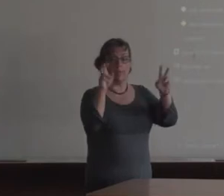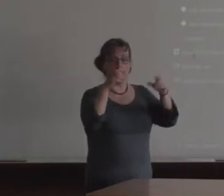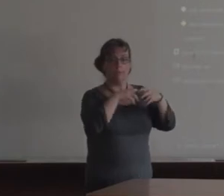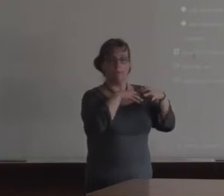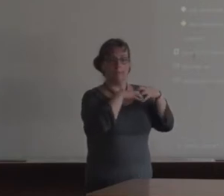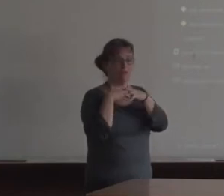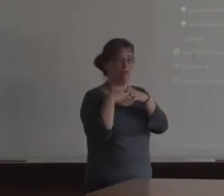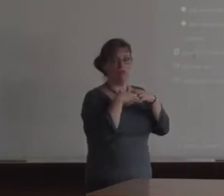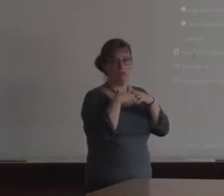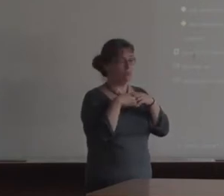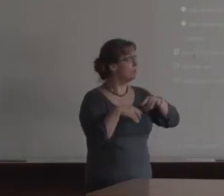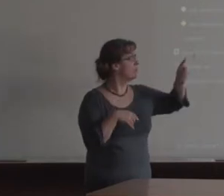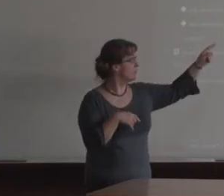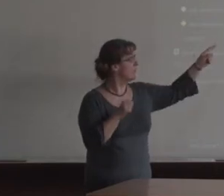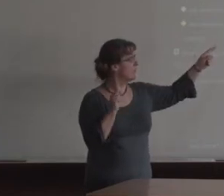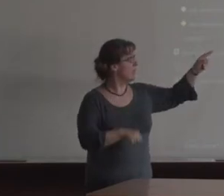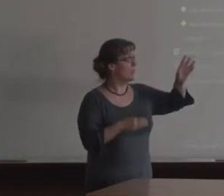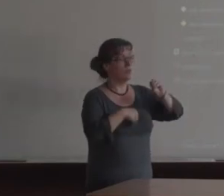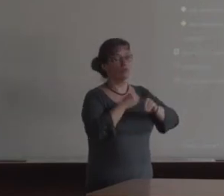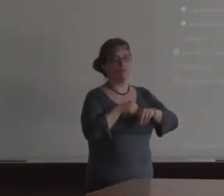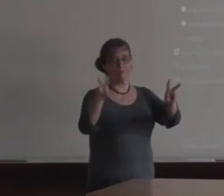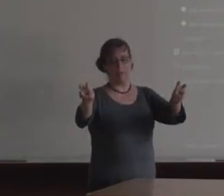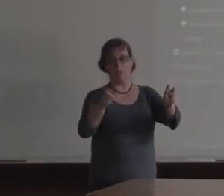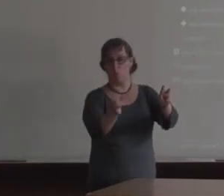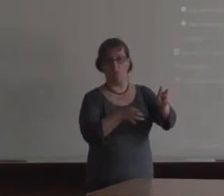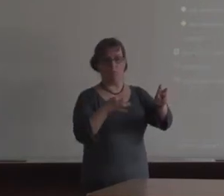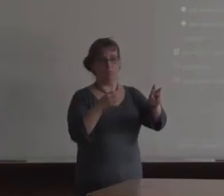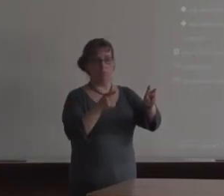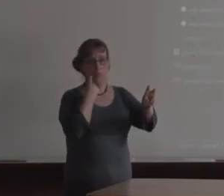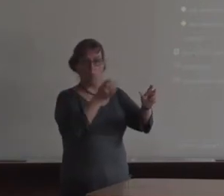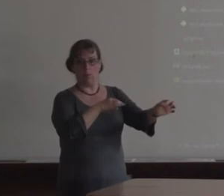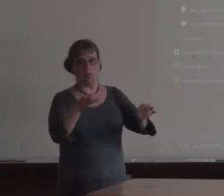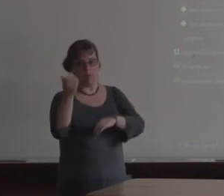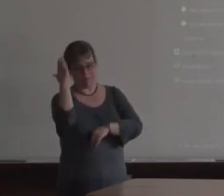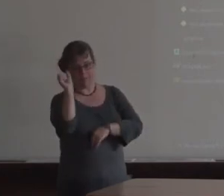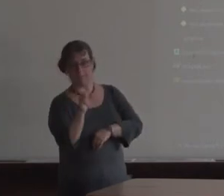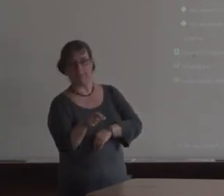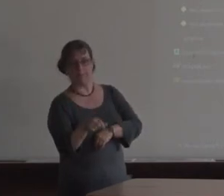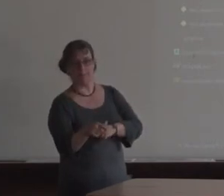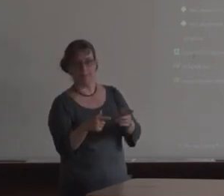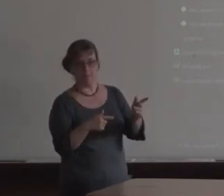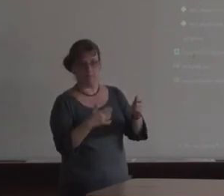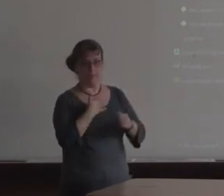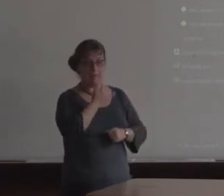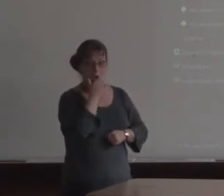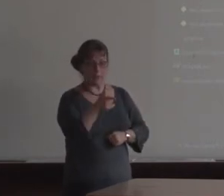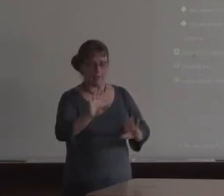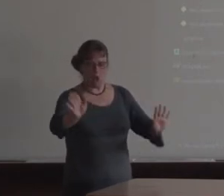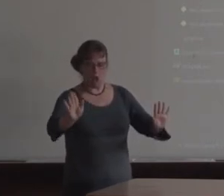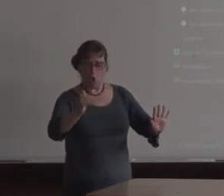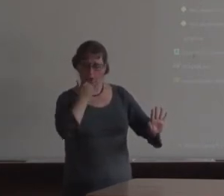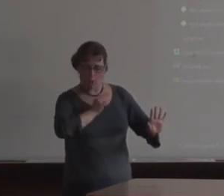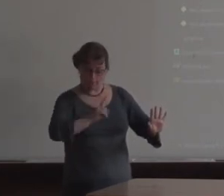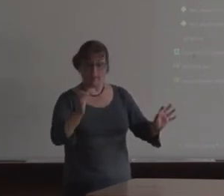régulière pour vérifier qui va essayer de matcher sur le message d'erreur. Donc c'est un petit